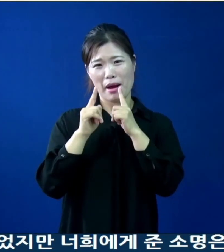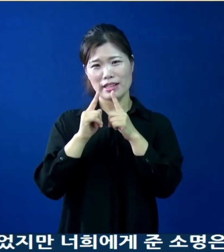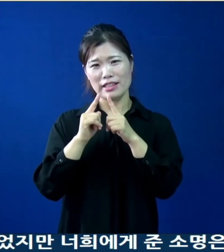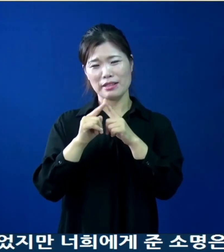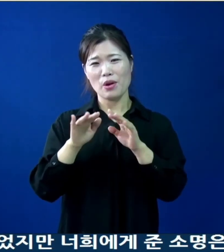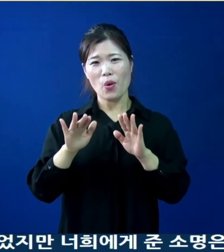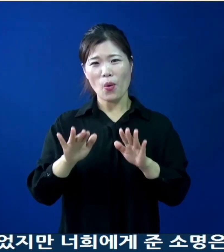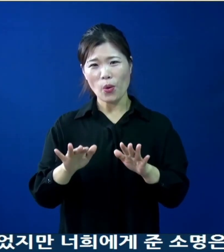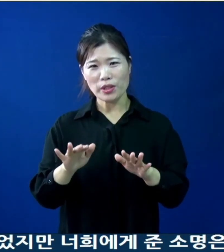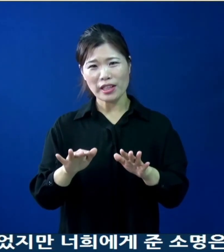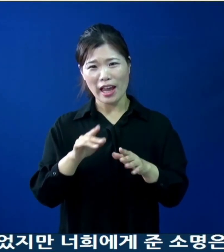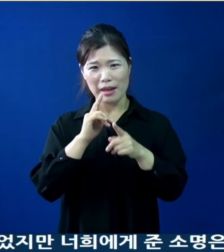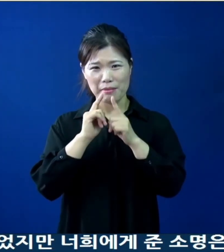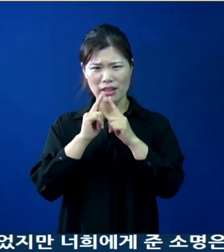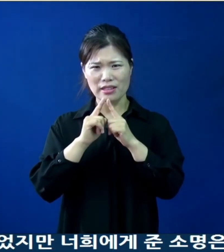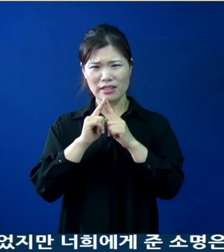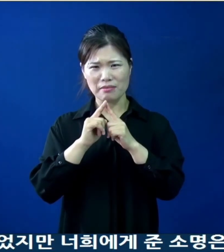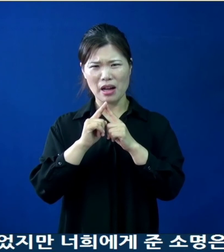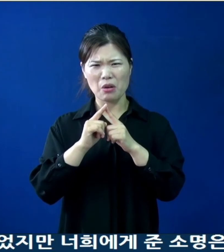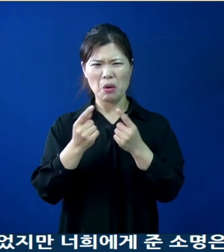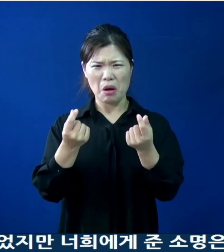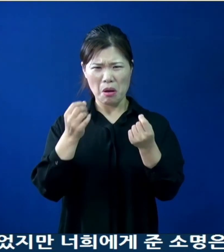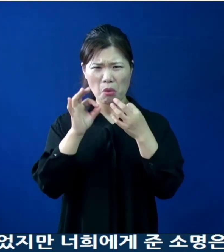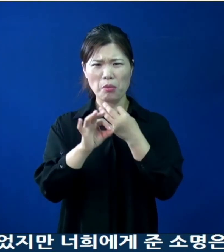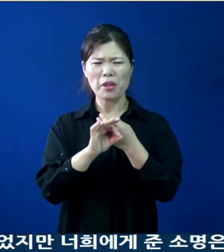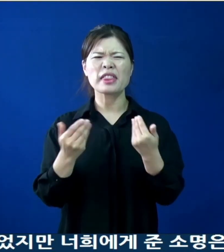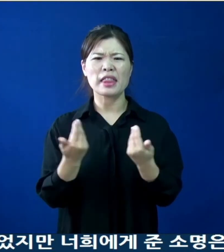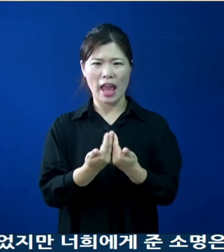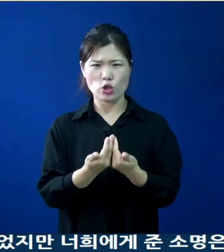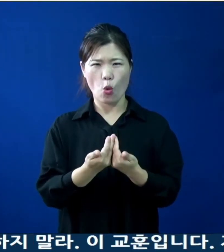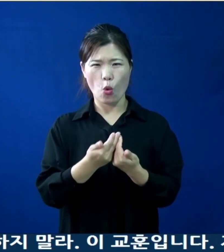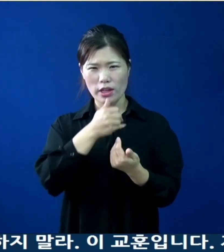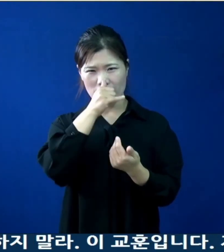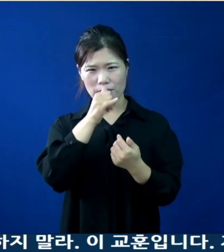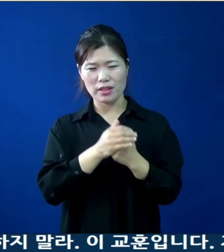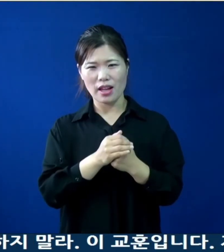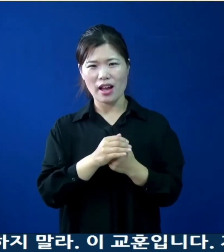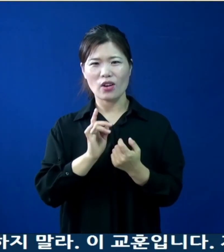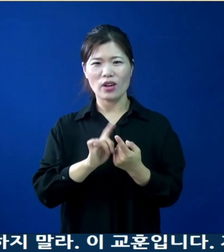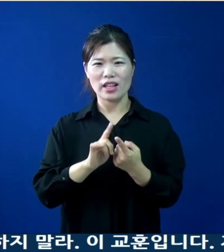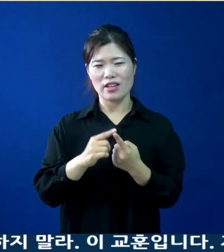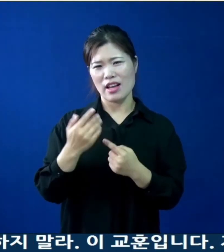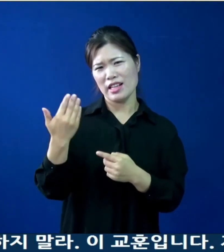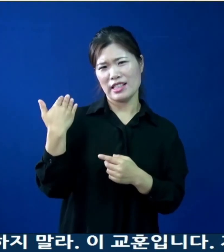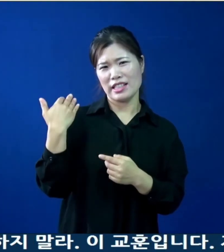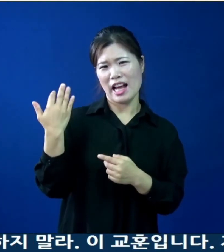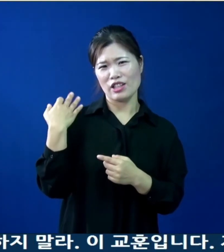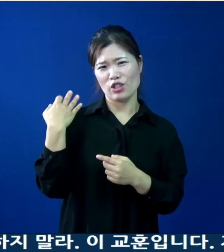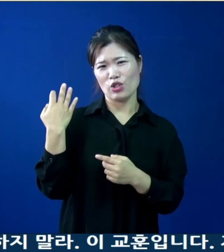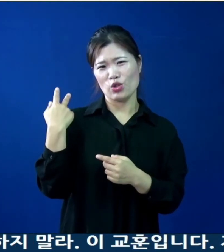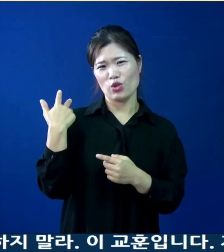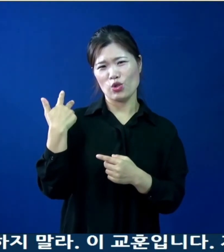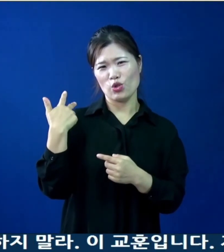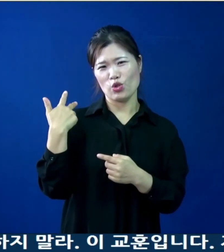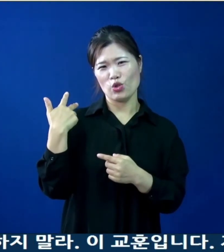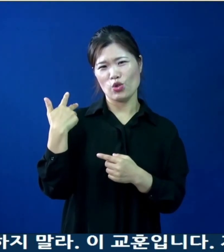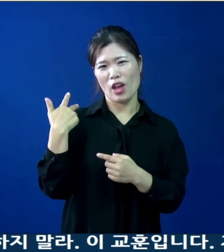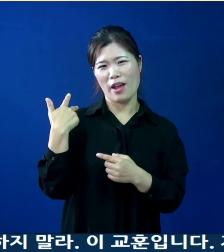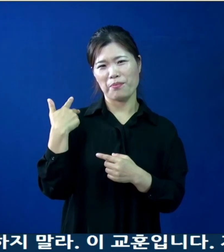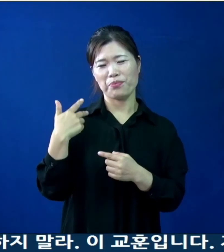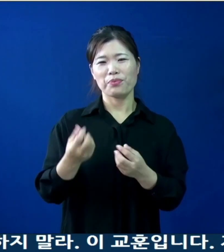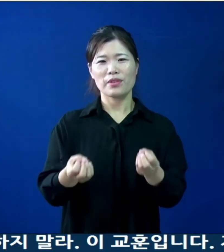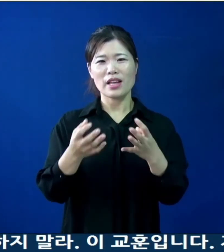대조, 최고의 제사와 최악의 제사라는 대조를 이루고 있는데 지난주에 제사장의 옷이라는 말씀으로